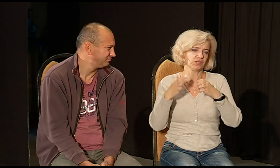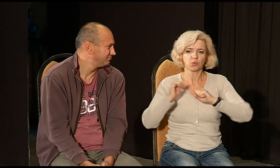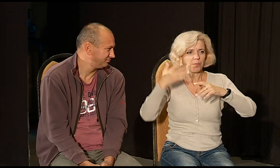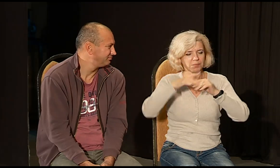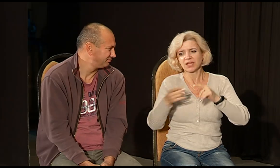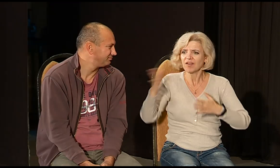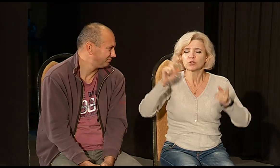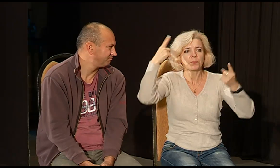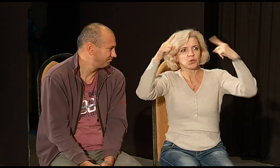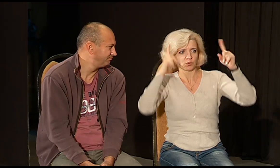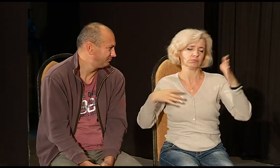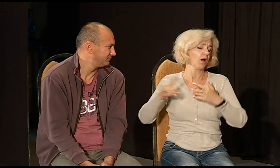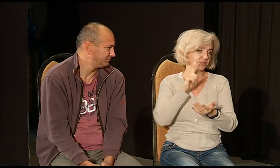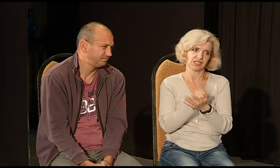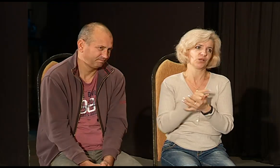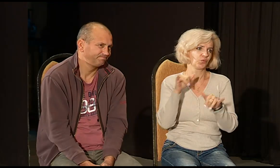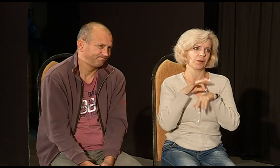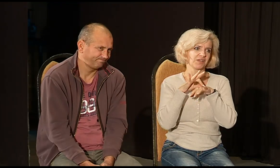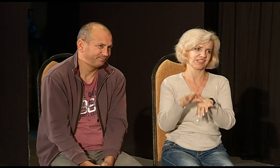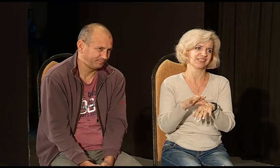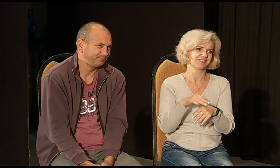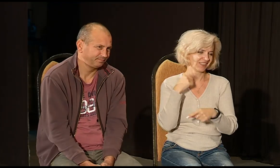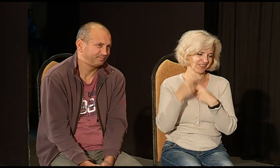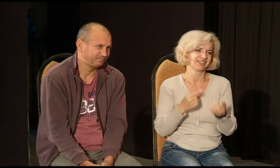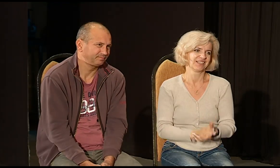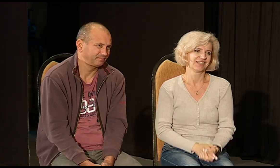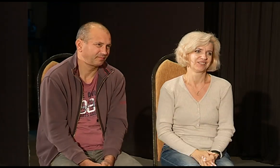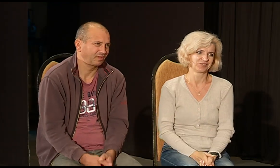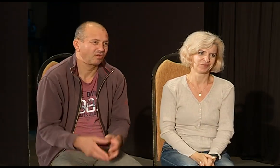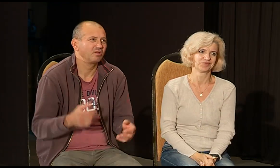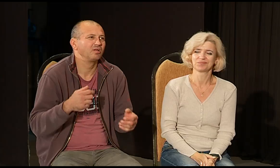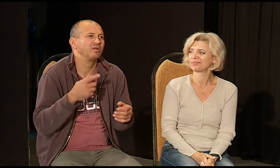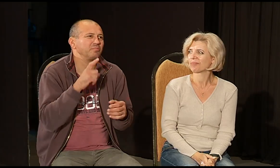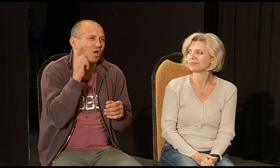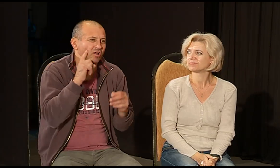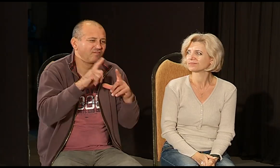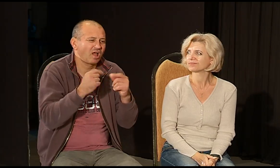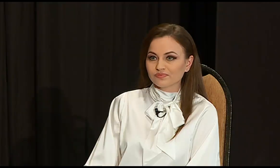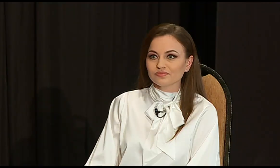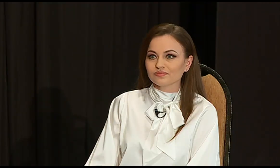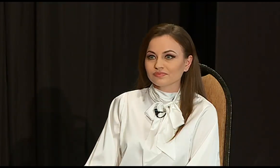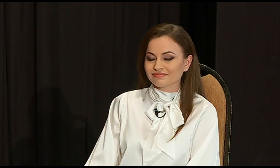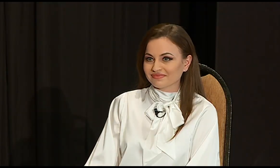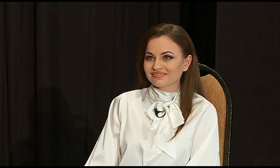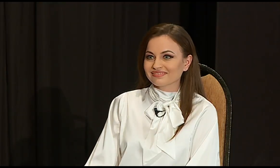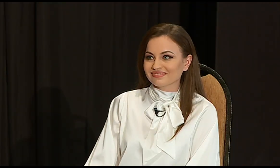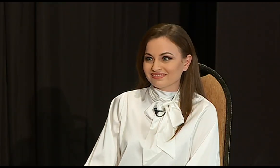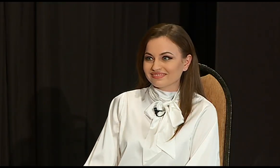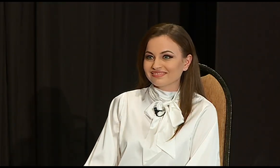un picnic, la un pescuit, noi tot timpul petrecem timp liber împreună. Avem un cerc restrâns de persoane,